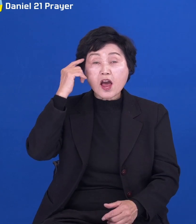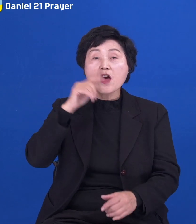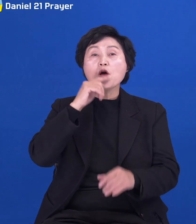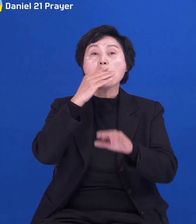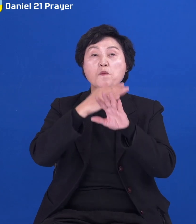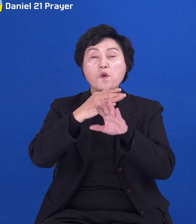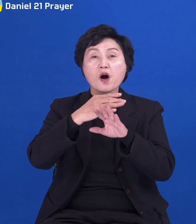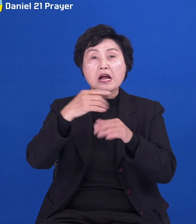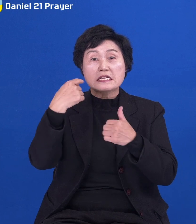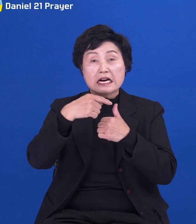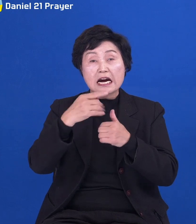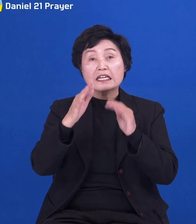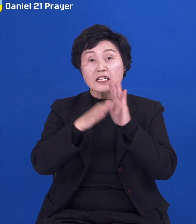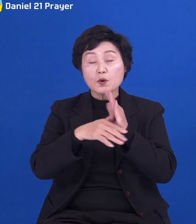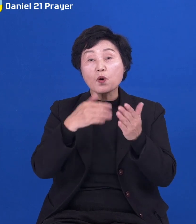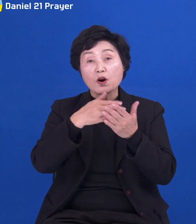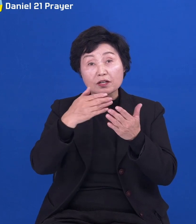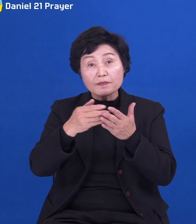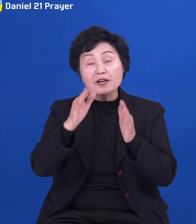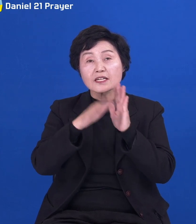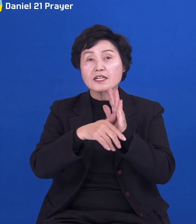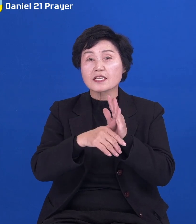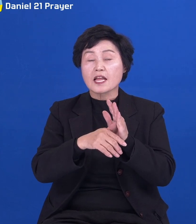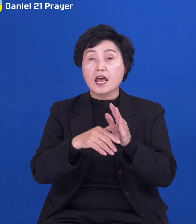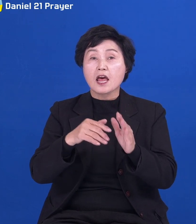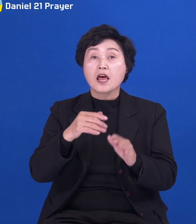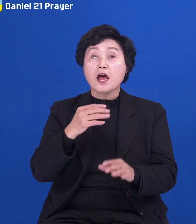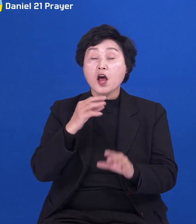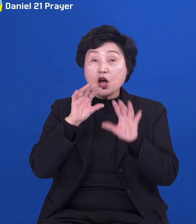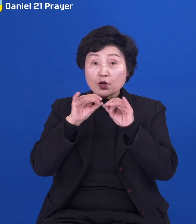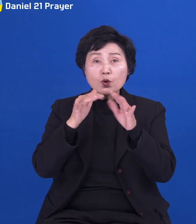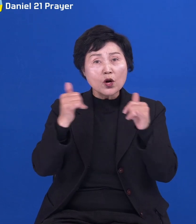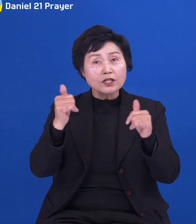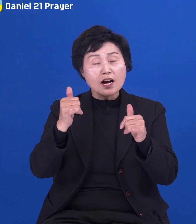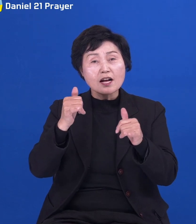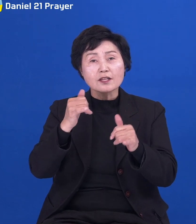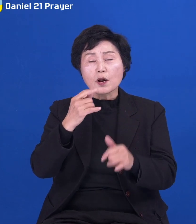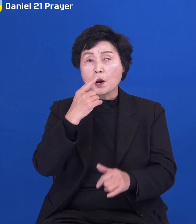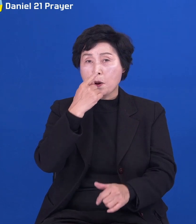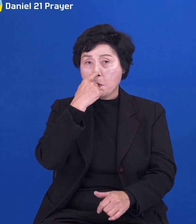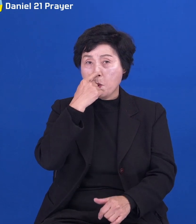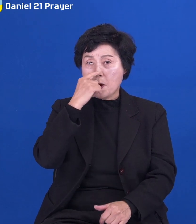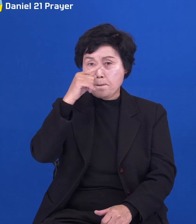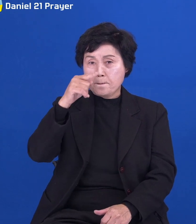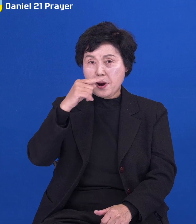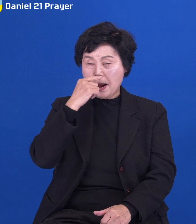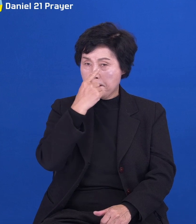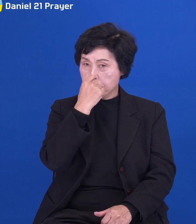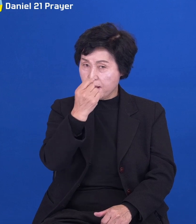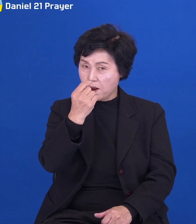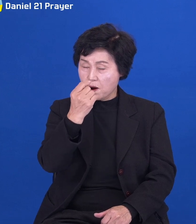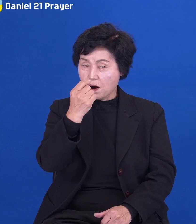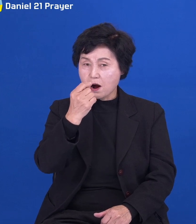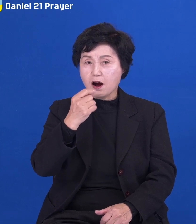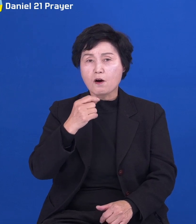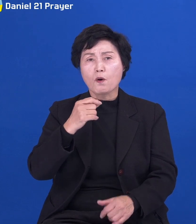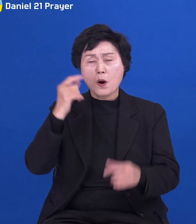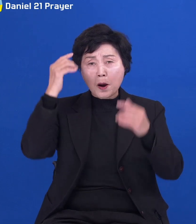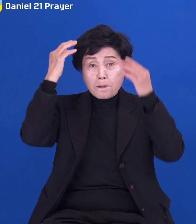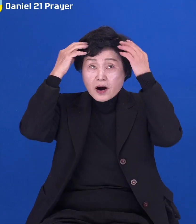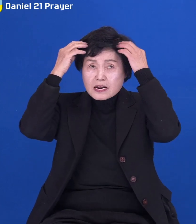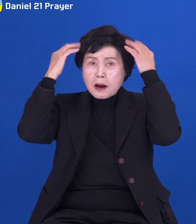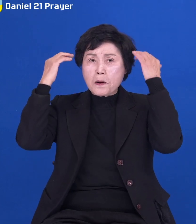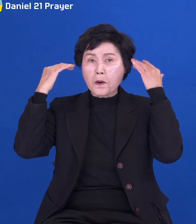그림을 그릴 때 머리가 꼬불꼬불하고 코가 뾰족한 사람만 그려봤기 때문에 선교사라고 하니까 그렇게 생각을 했죠. 그래서 이제 호기심